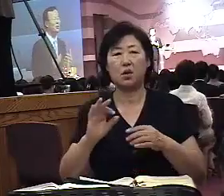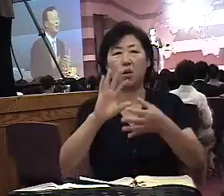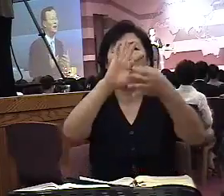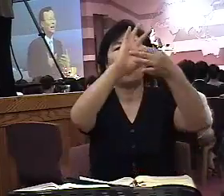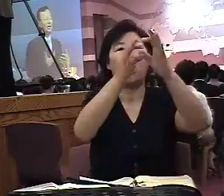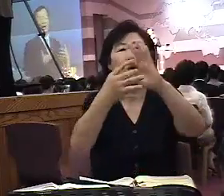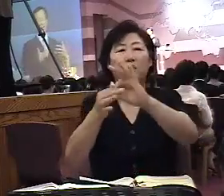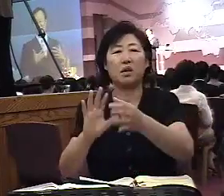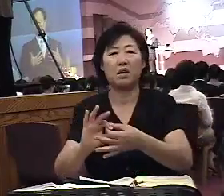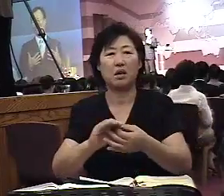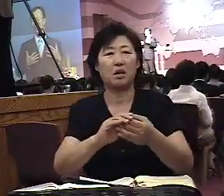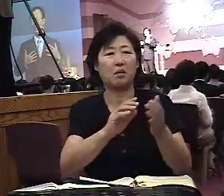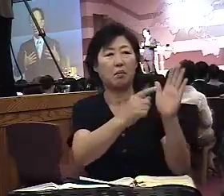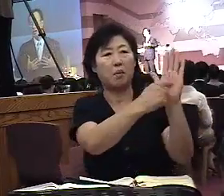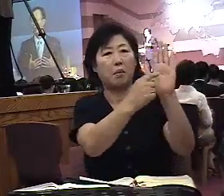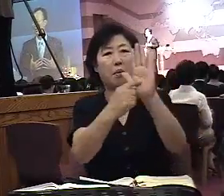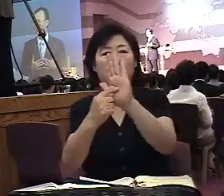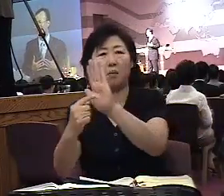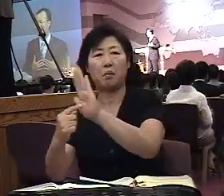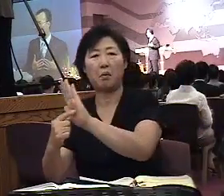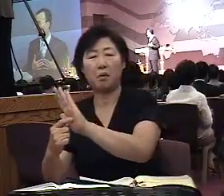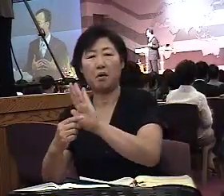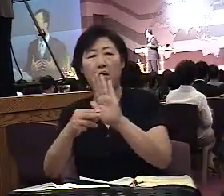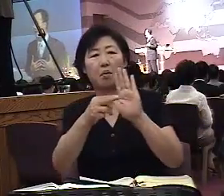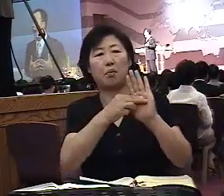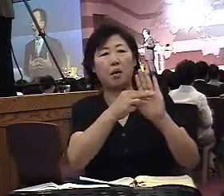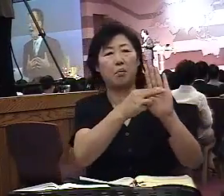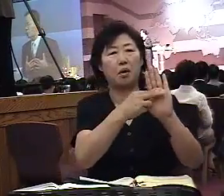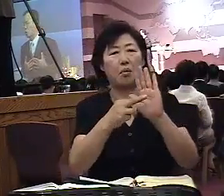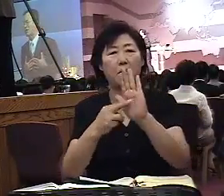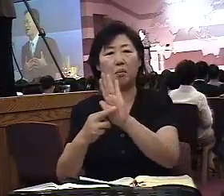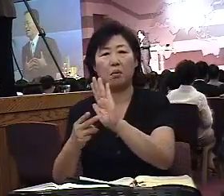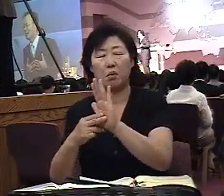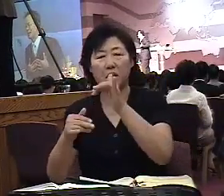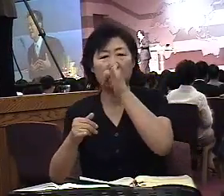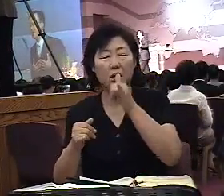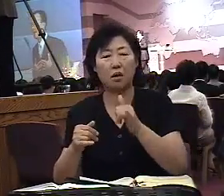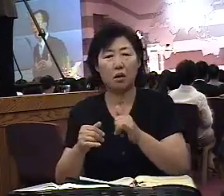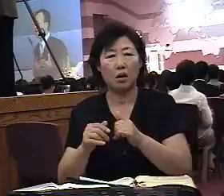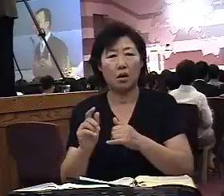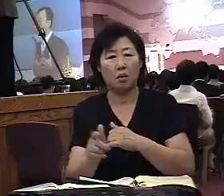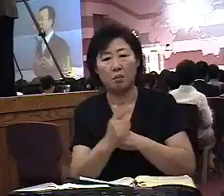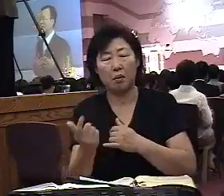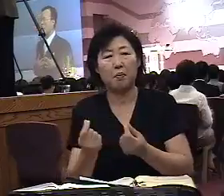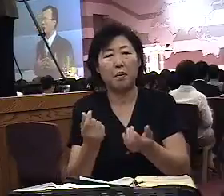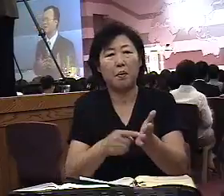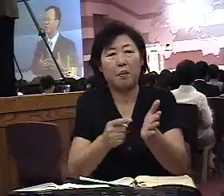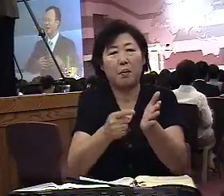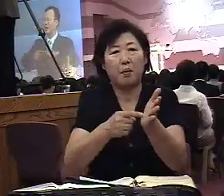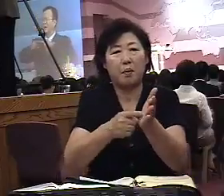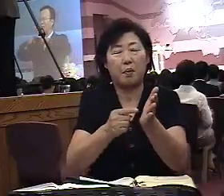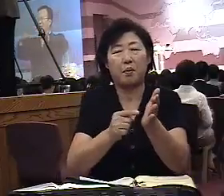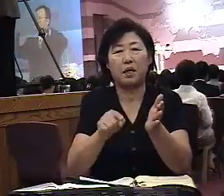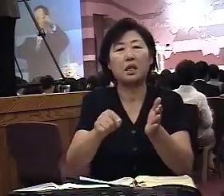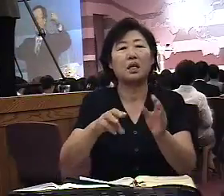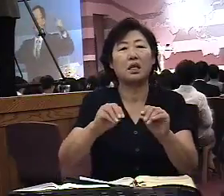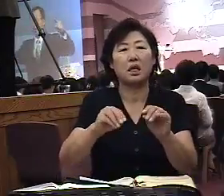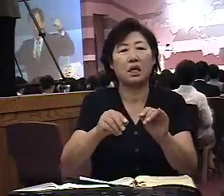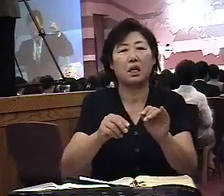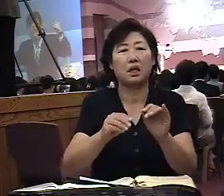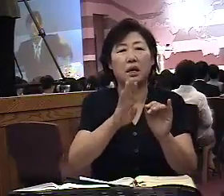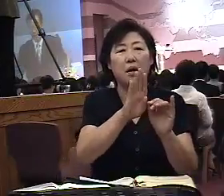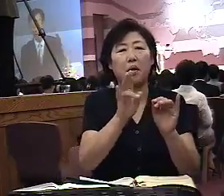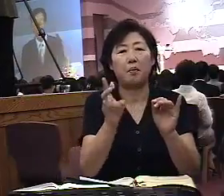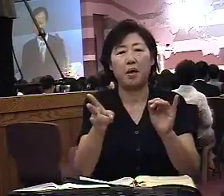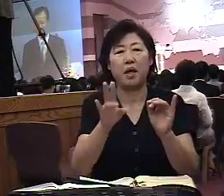믿음의 눈으로 그러한 그림을 그려보았습니다. 오 하나님, 하루속히 이 땅에 베이징 올림픽 붙여있는